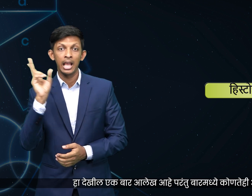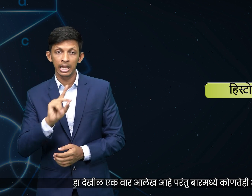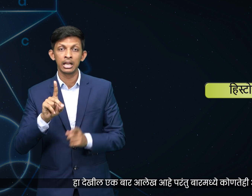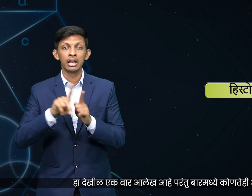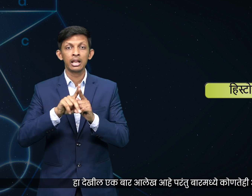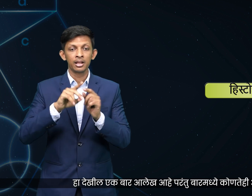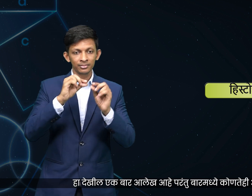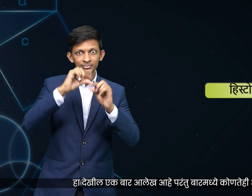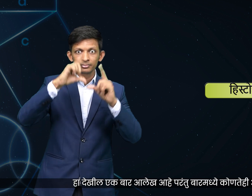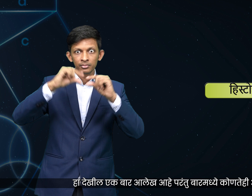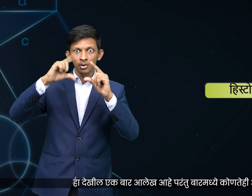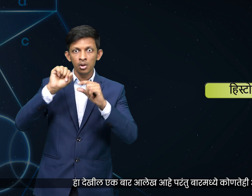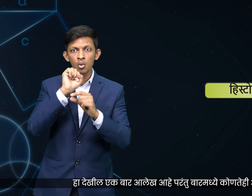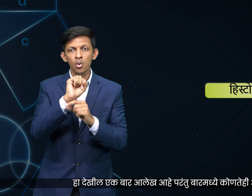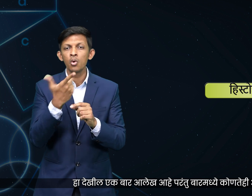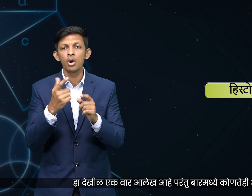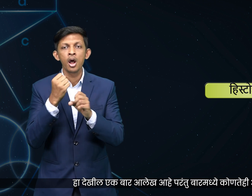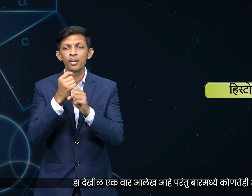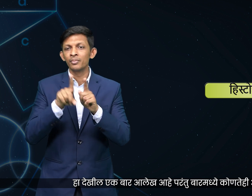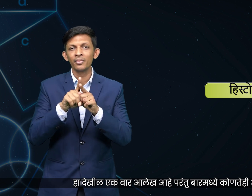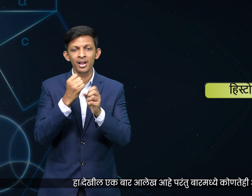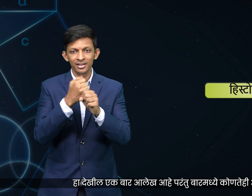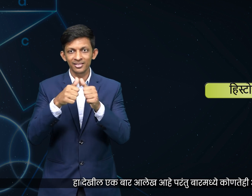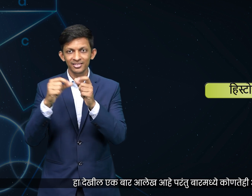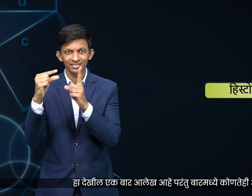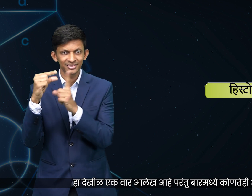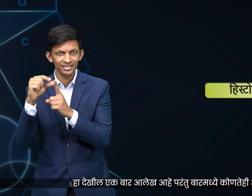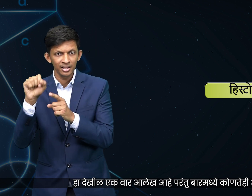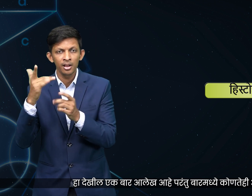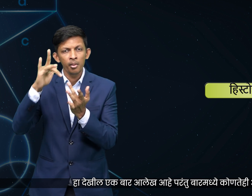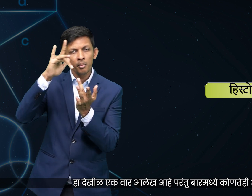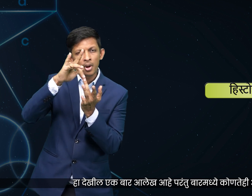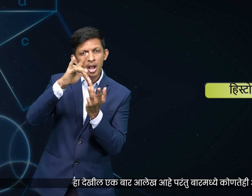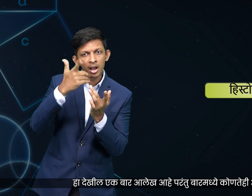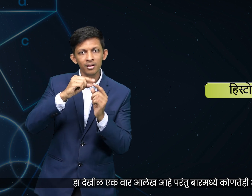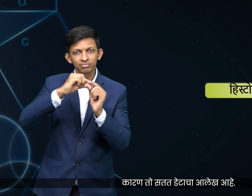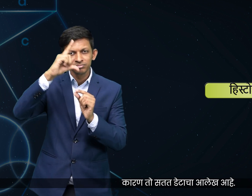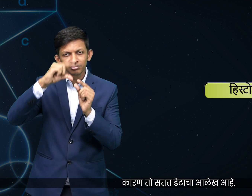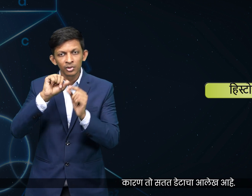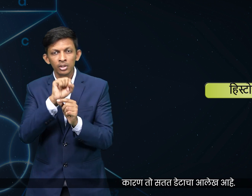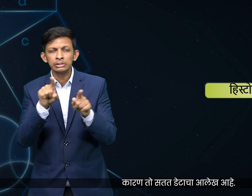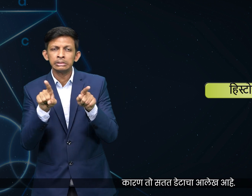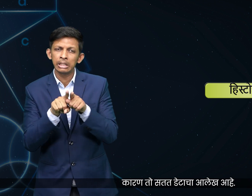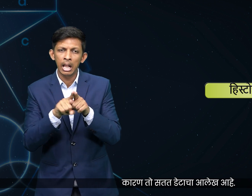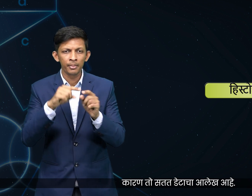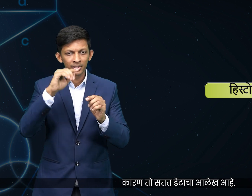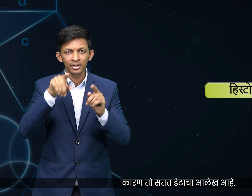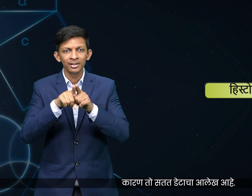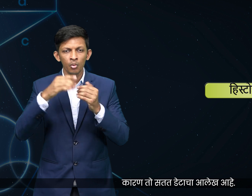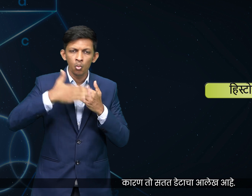हा देखील एक बार आहे आणि परंतु बार मध्ये कोणतेही अंतर नाही कारण तो सतत डेटाचा आलेख